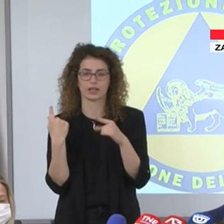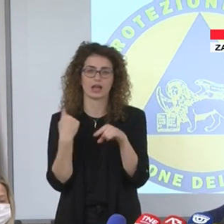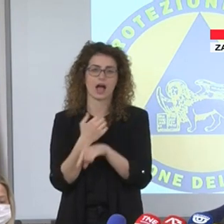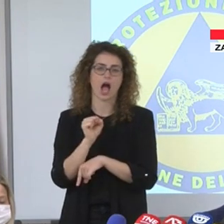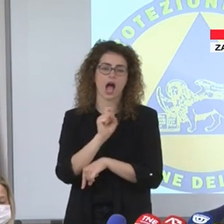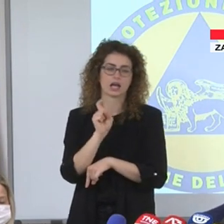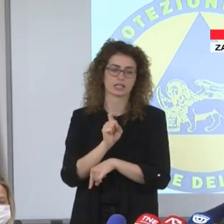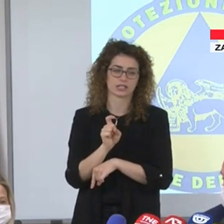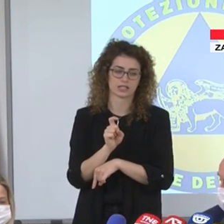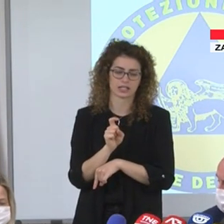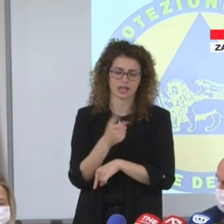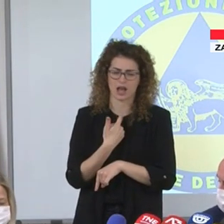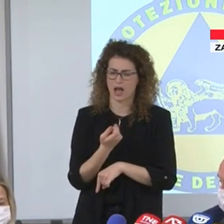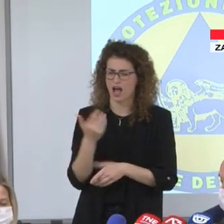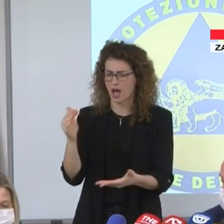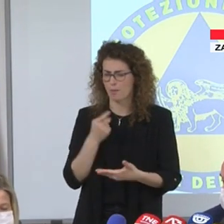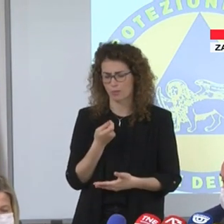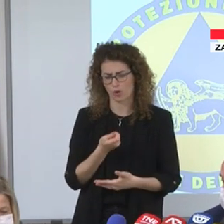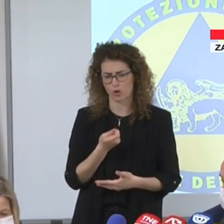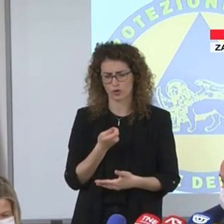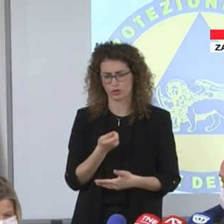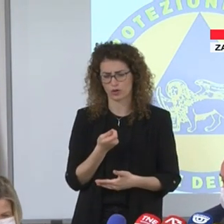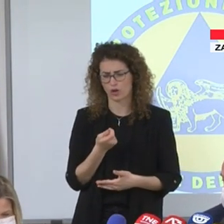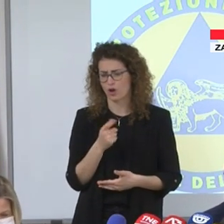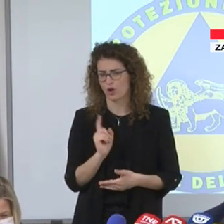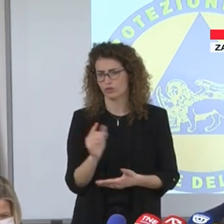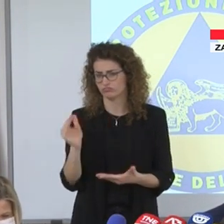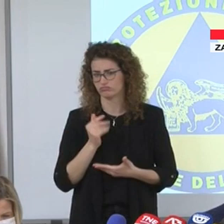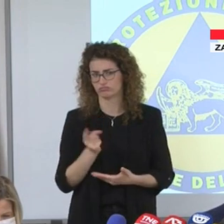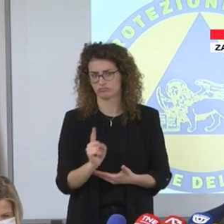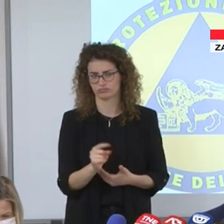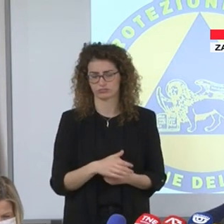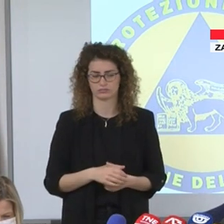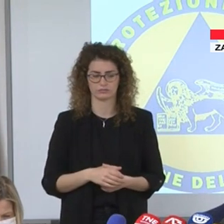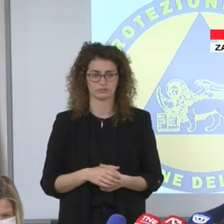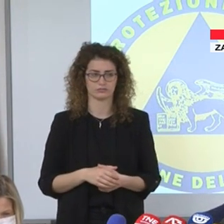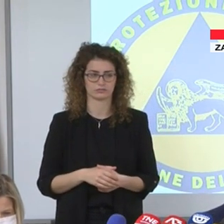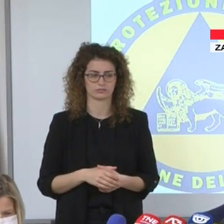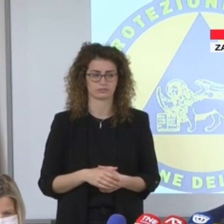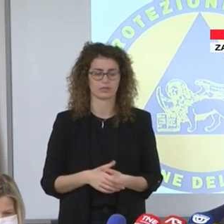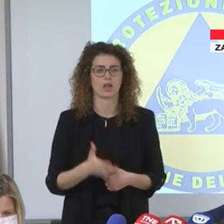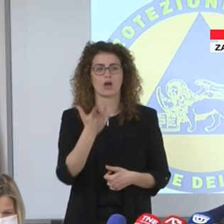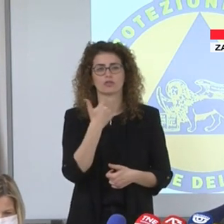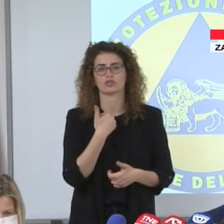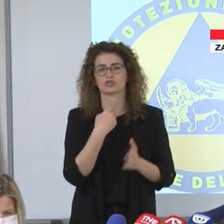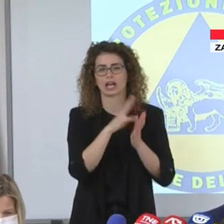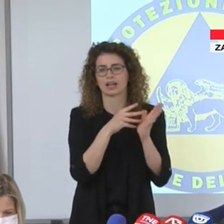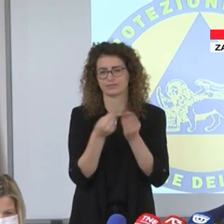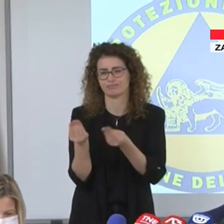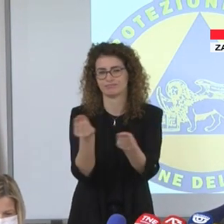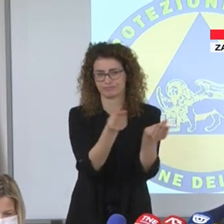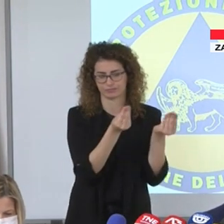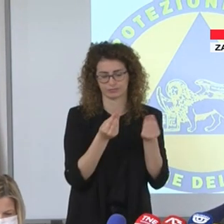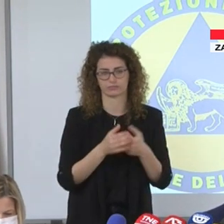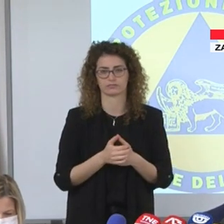AstraZeneca, Fiacca, c'è poca roba sta settimana. O forse non c'è addirittura nulla che arriva. Se volete vi facciamo uno schemino, dopo ve lo